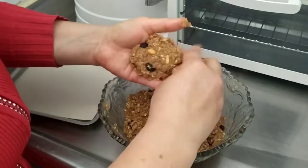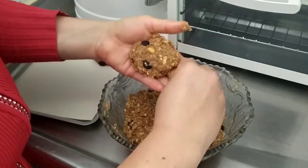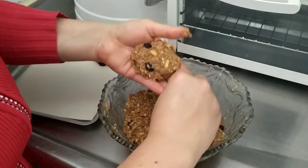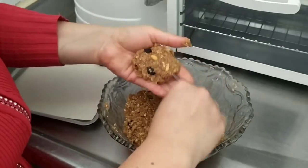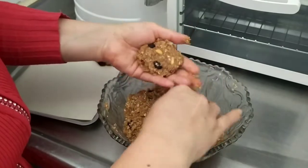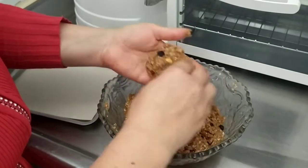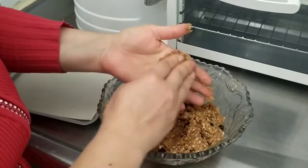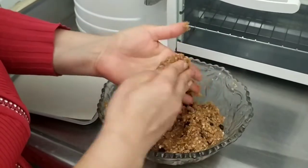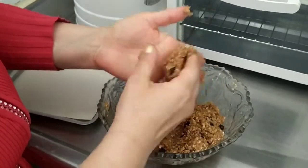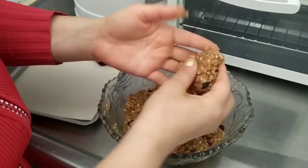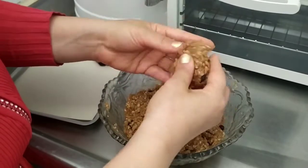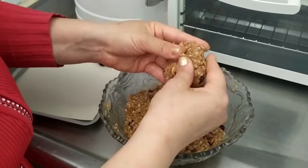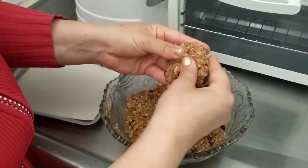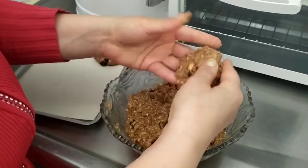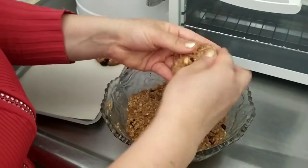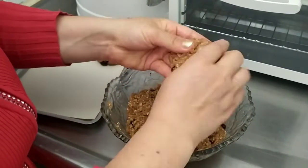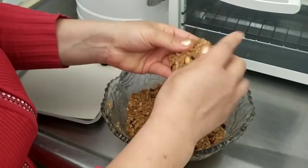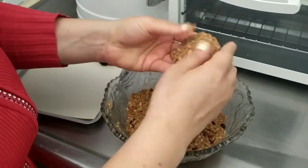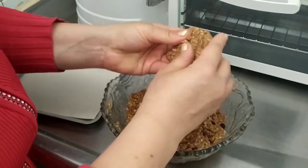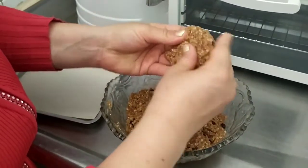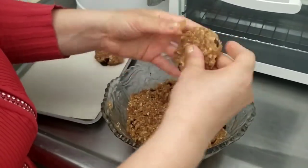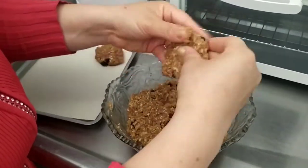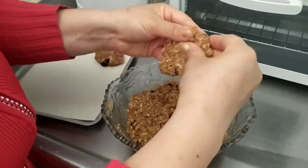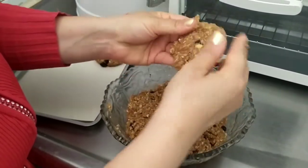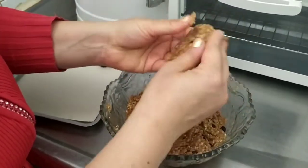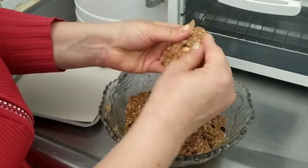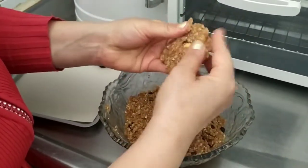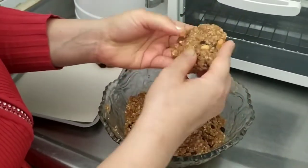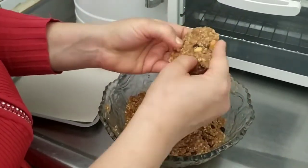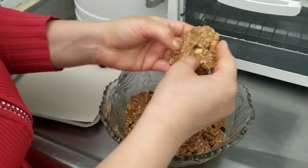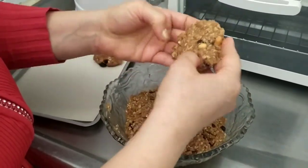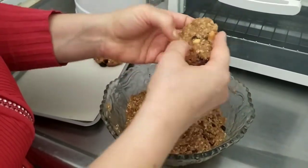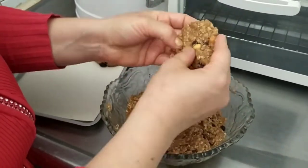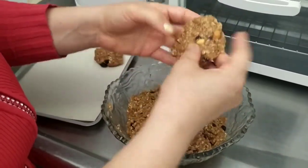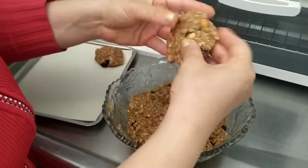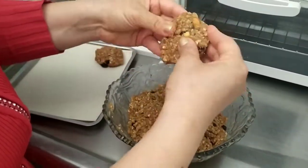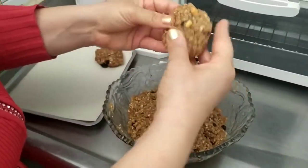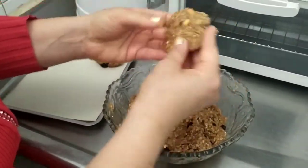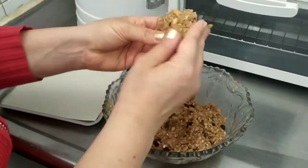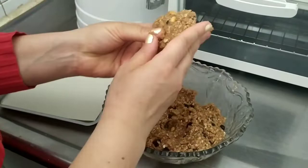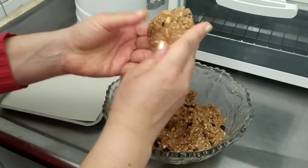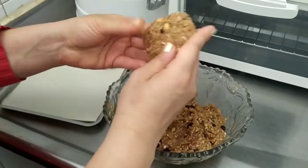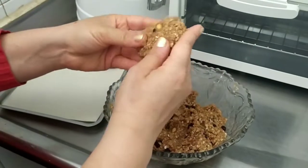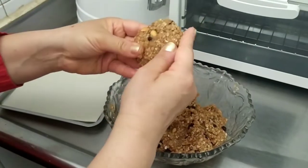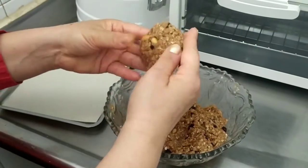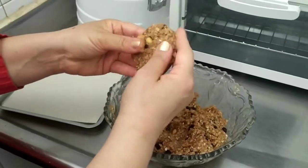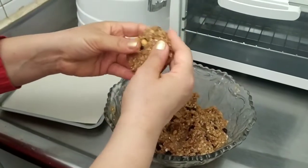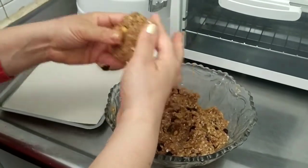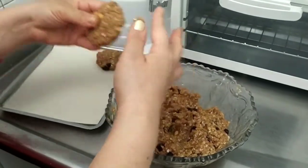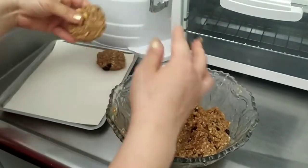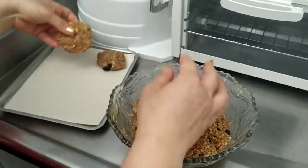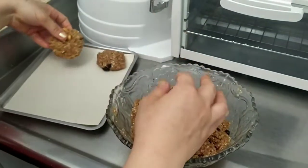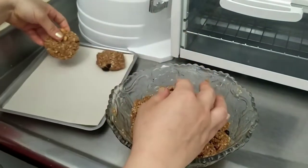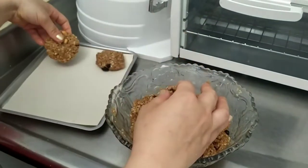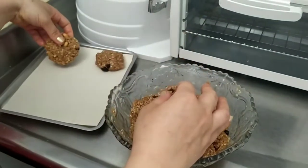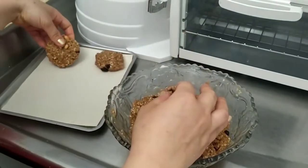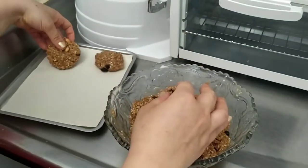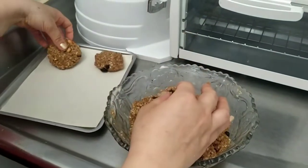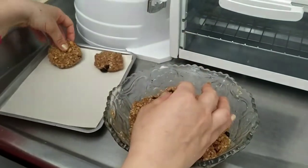para que no se nos pegue a la bandeja. No olviden dejar espacio entre cada galleta porque al